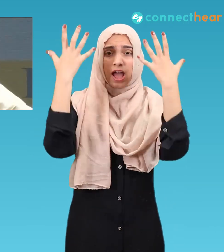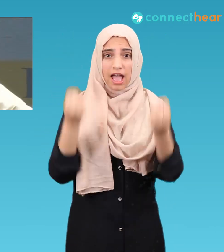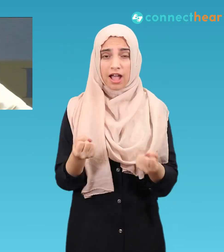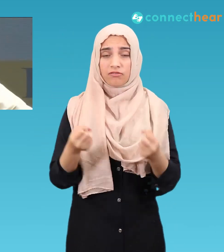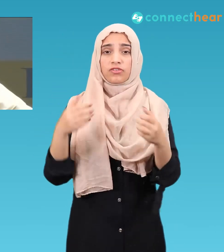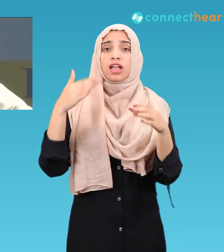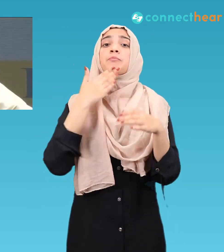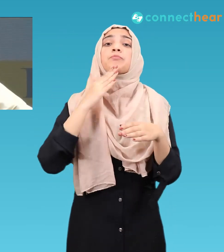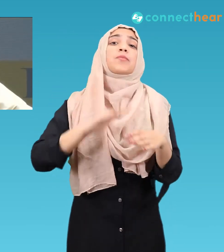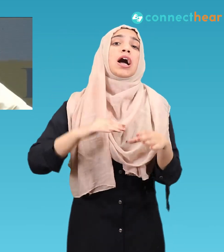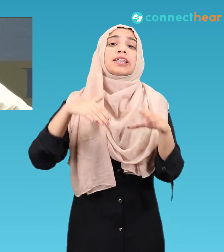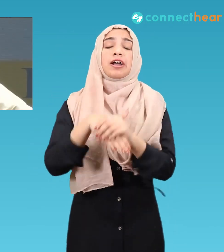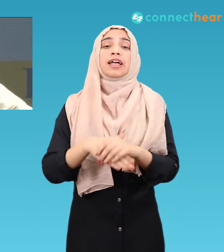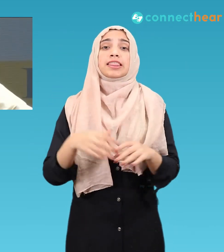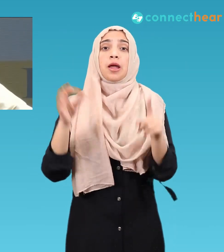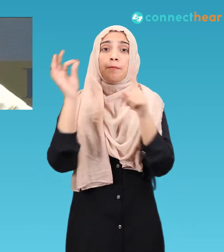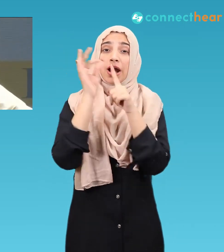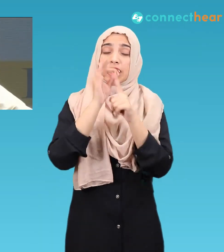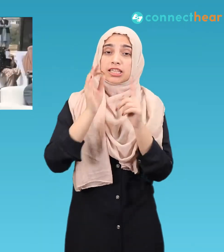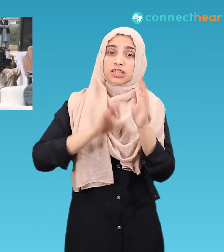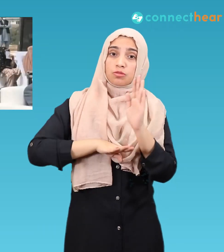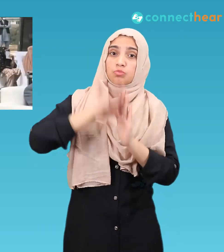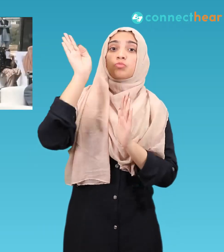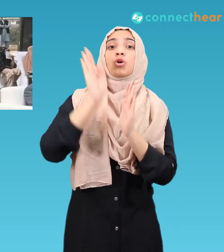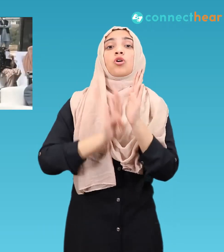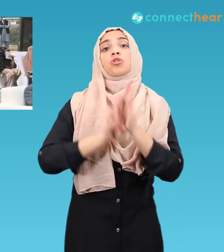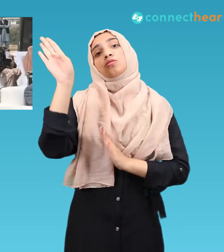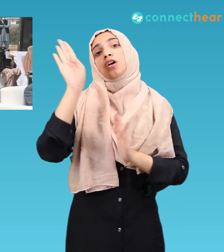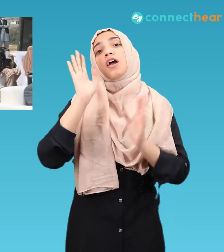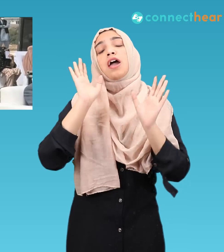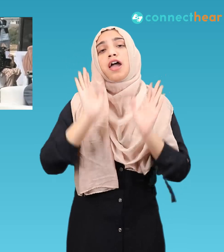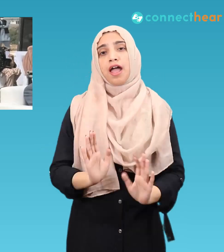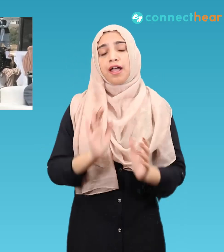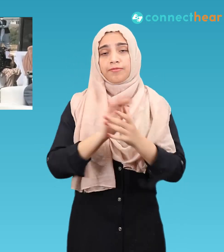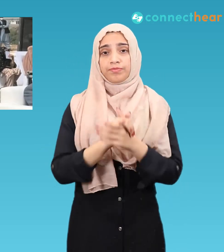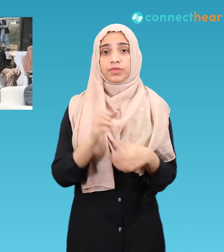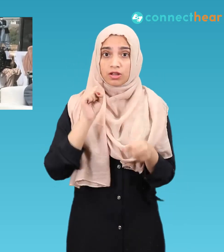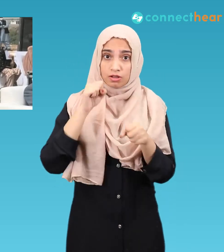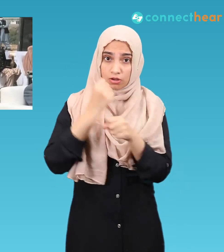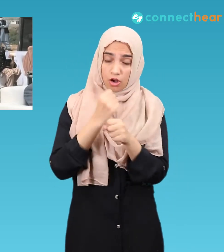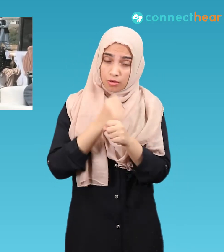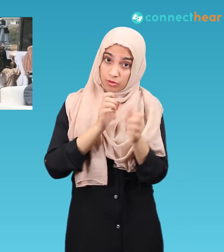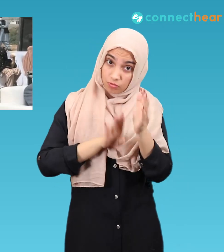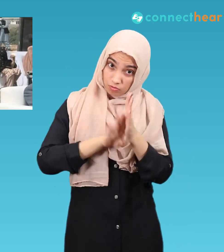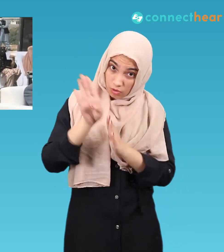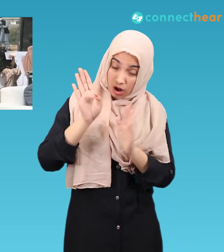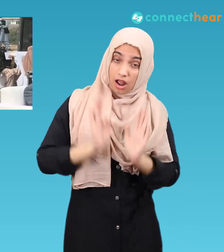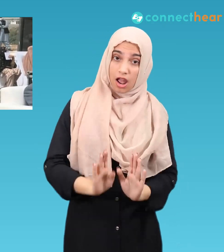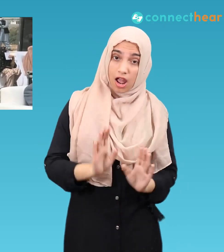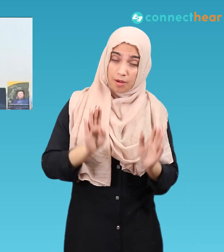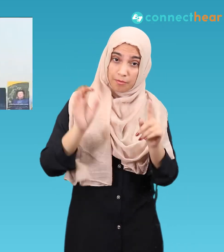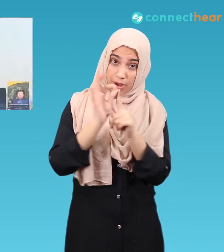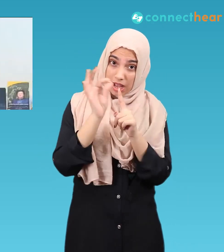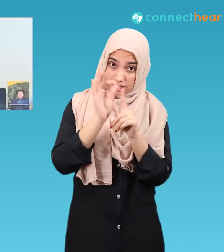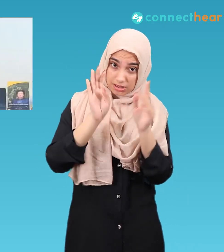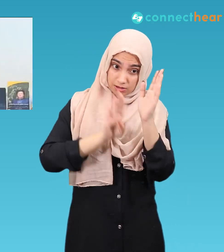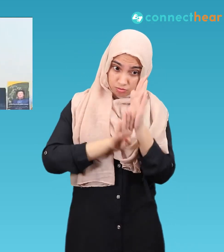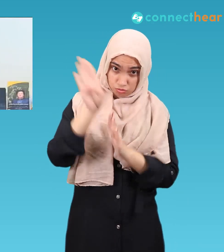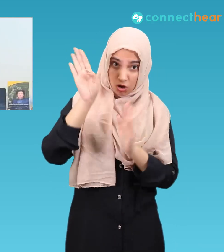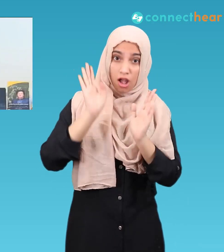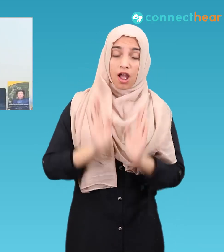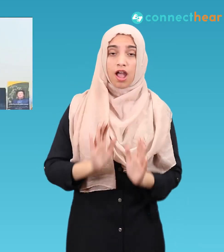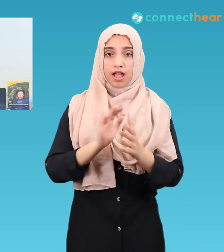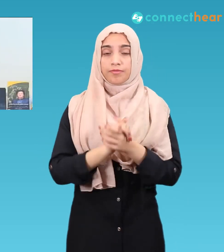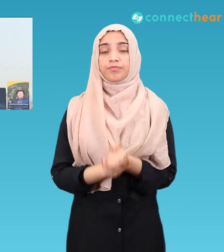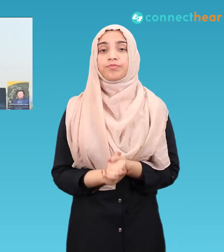وہ کیپیسٹی، قوت بڑھے گی جو اس ملک کے اوپر قرضے چڑھے ہوئے ہیں ان کی قسطیں واپس کرنے